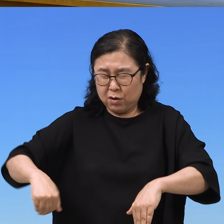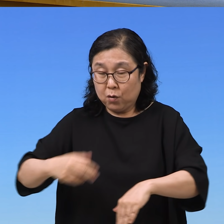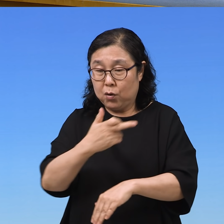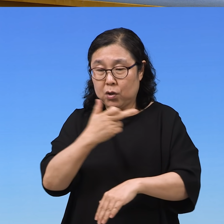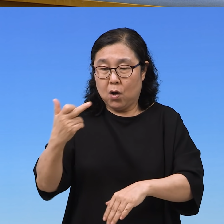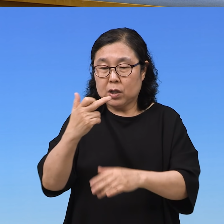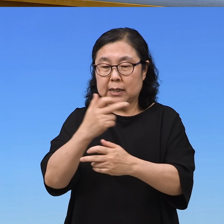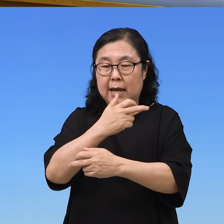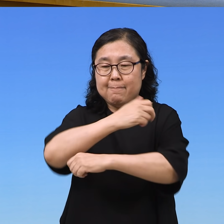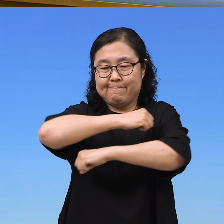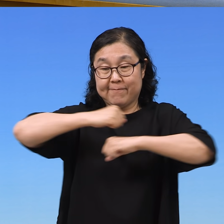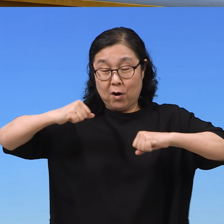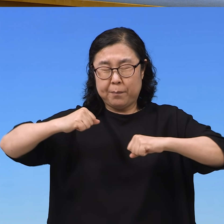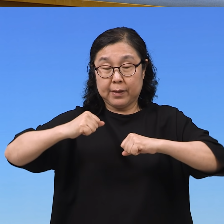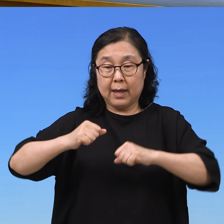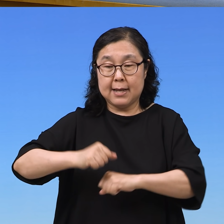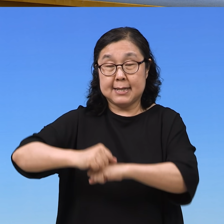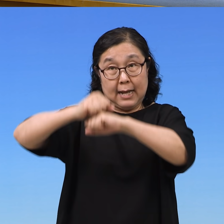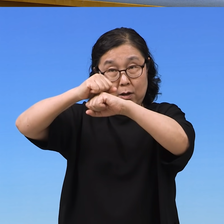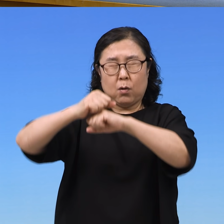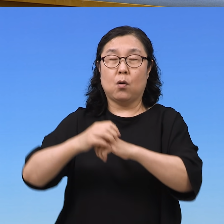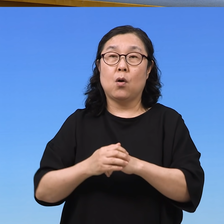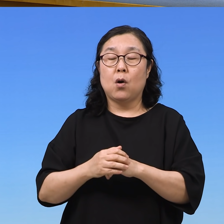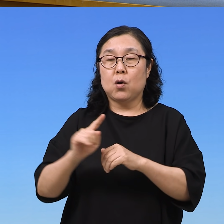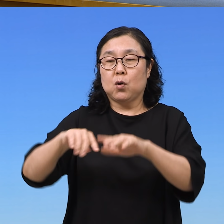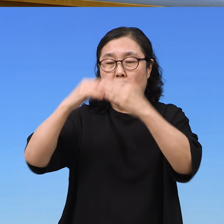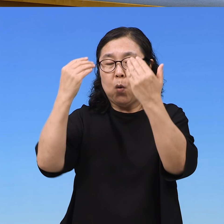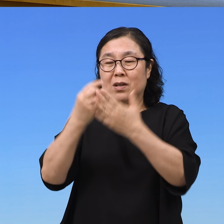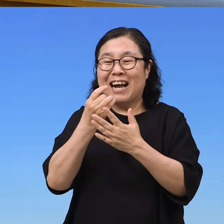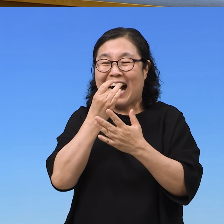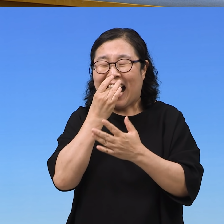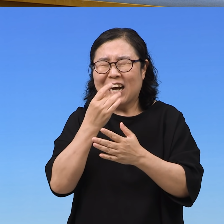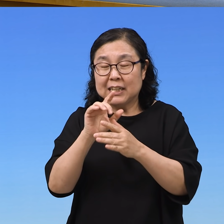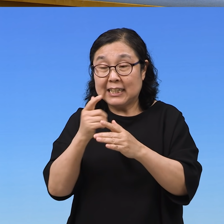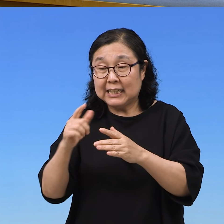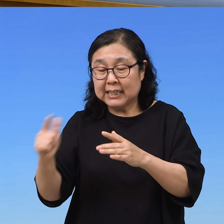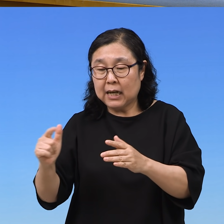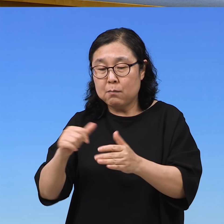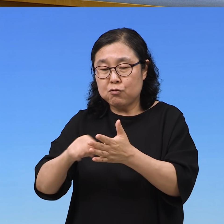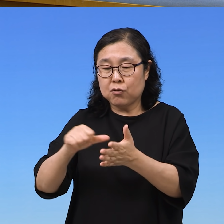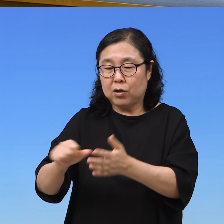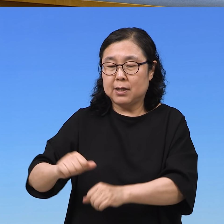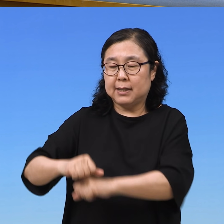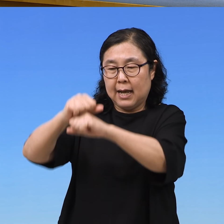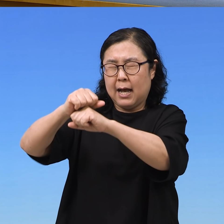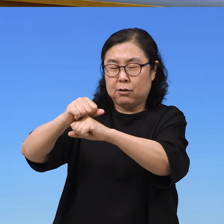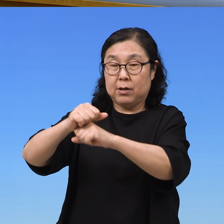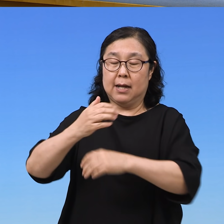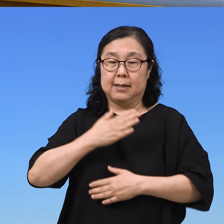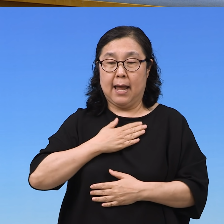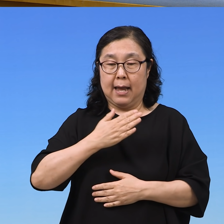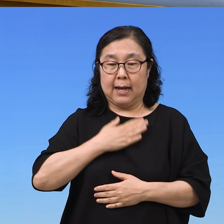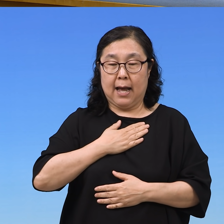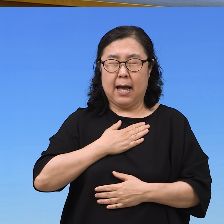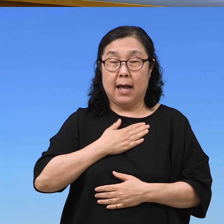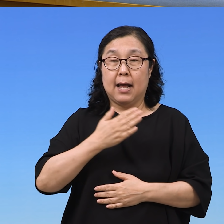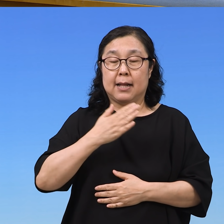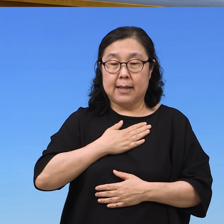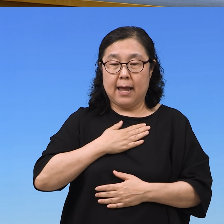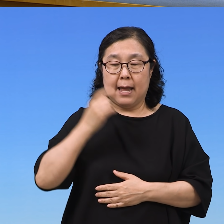헐고 더 크게 짓고 내 모든 곡식과 물건을 거기 쌓아두리라. 또 내가, 그